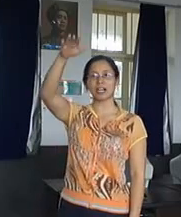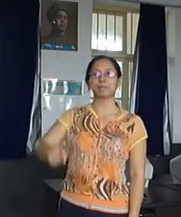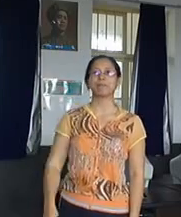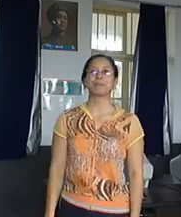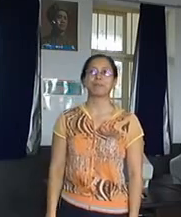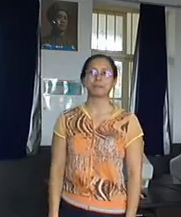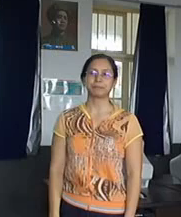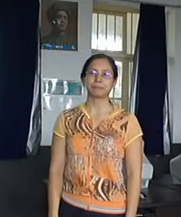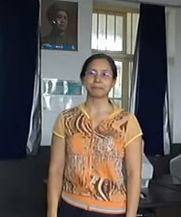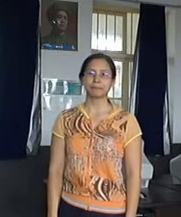见证你成长，